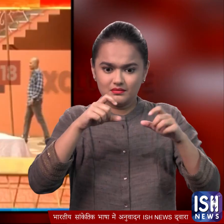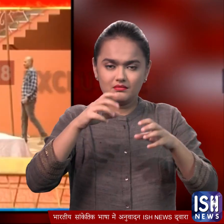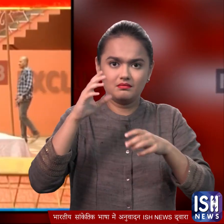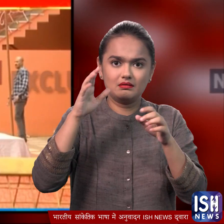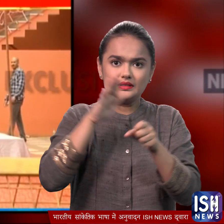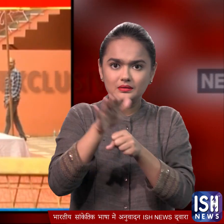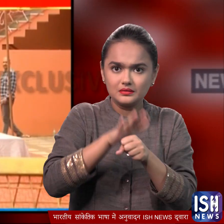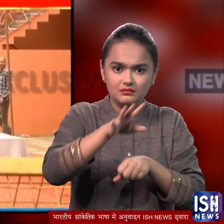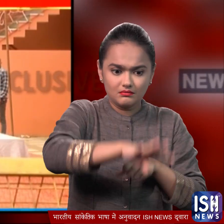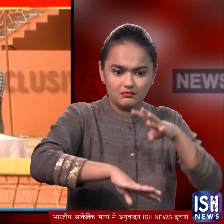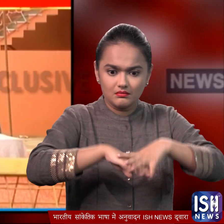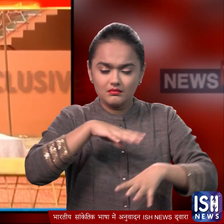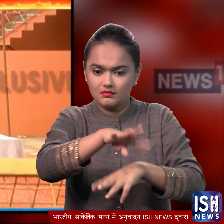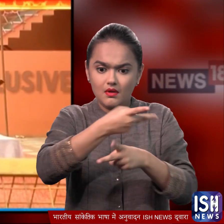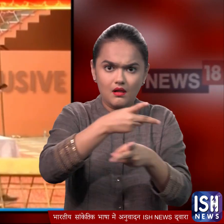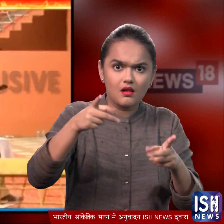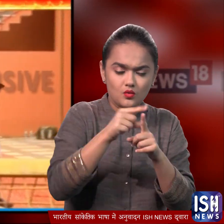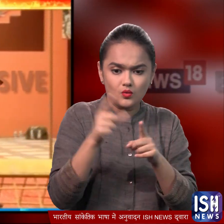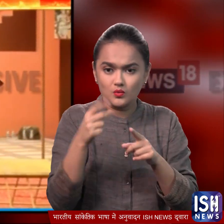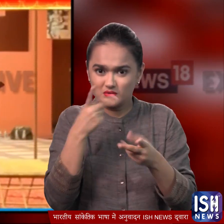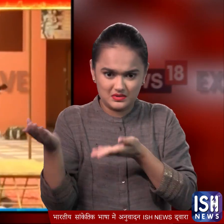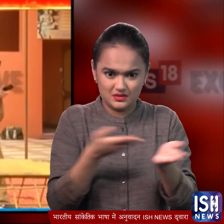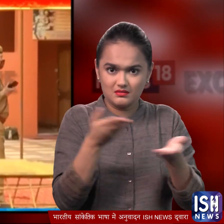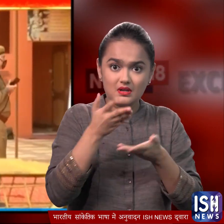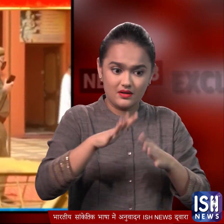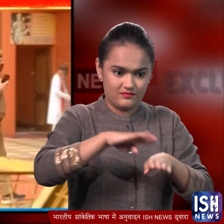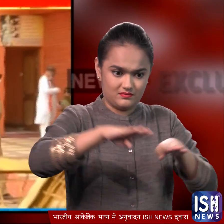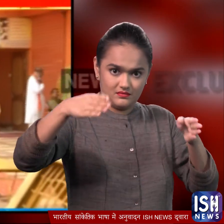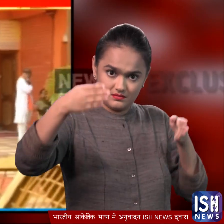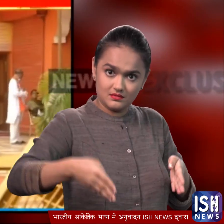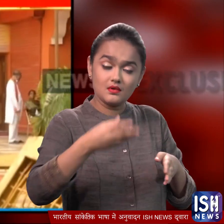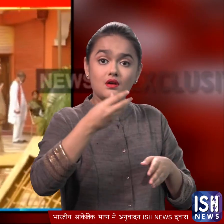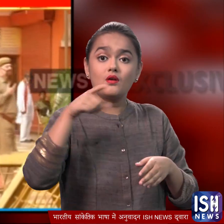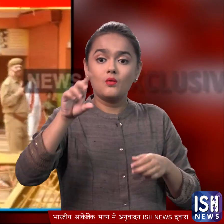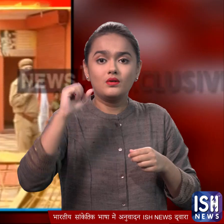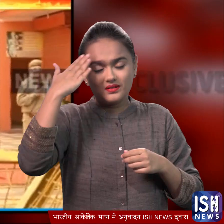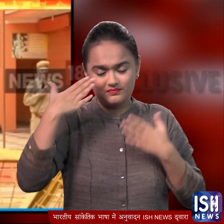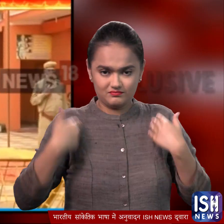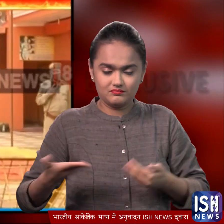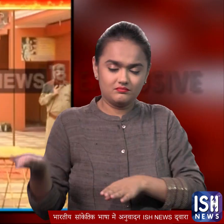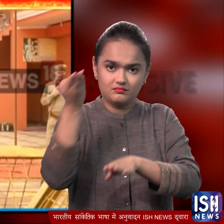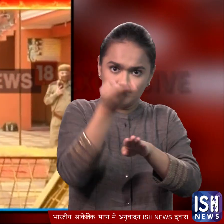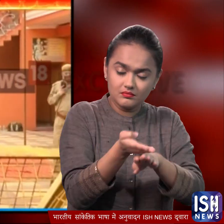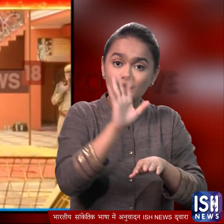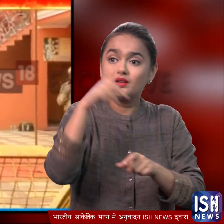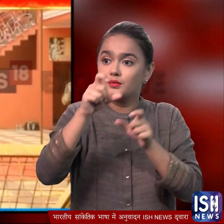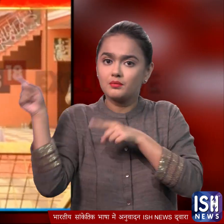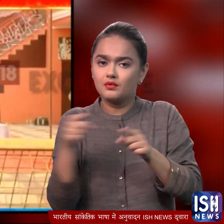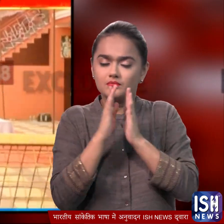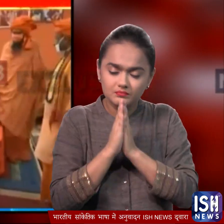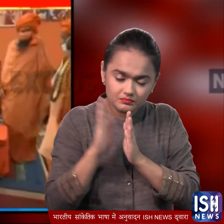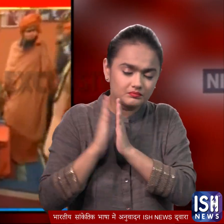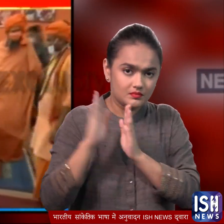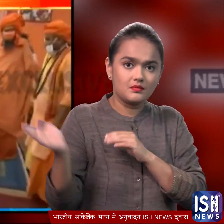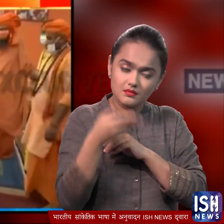आने लगी। जो यहाँ तैयारियां हैं वो भी आप देख सकते हैं कि चौकी है, इस पर उनके पार्थिव शरीर को रखा जाएगा। जनता के लिए, उनके अनुयायियों के लिए अंतिम दर्शन के लिए